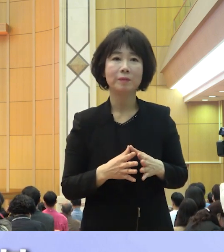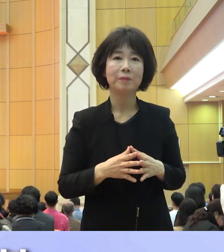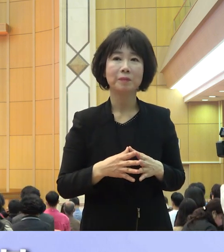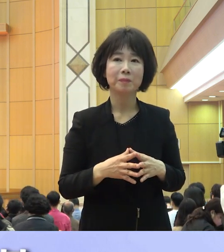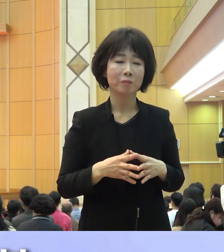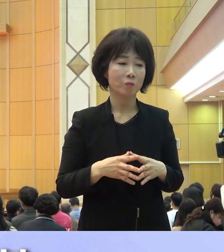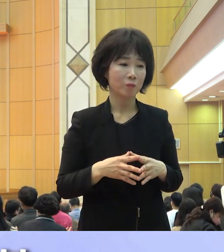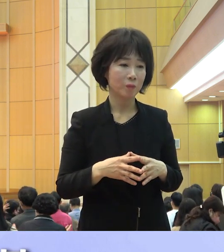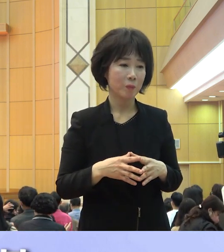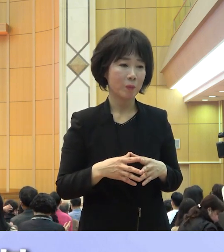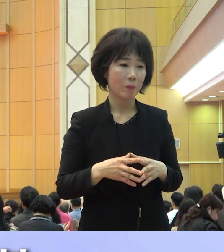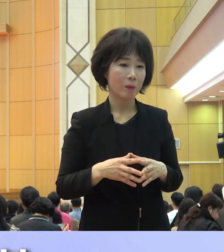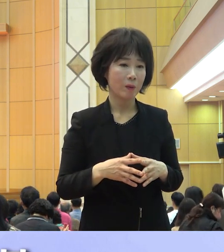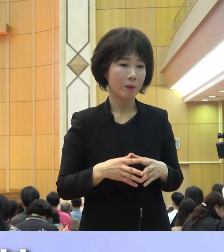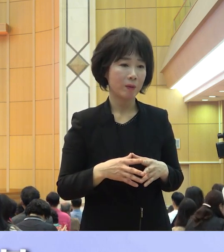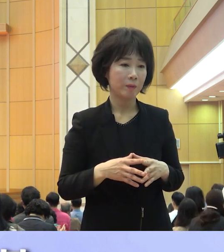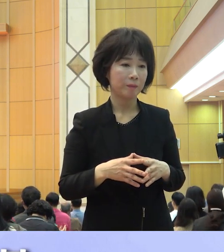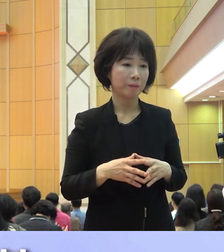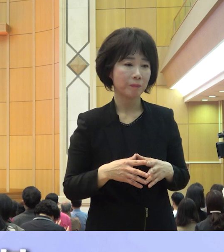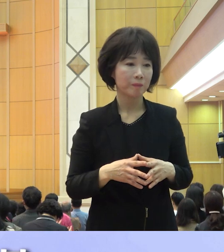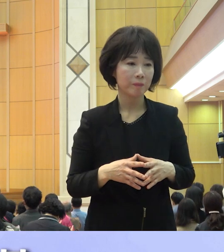하겠습니다.